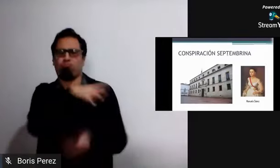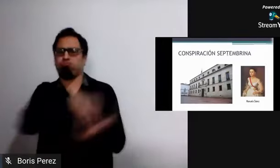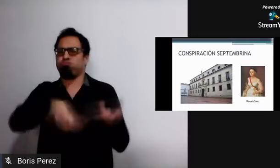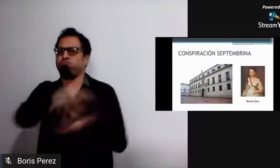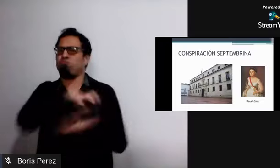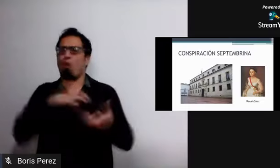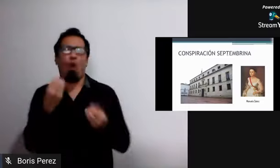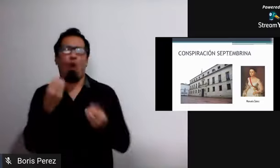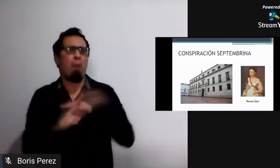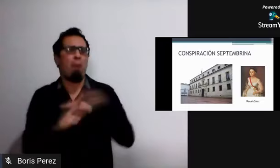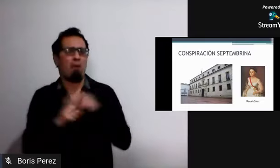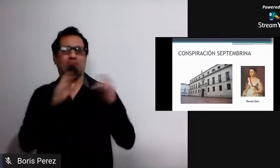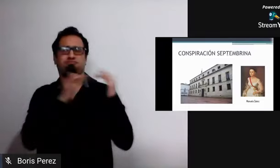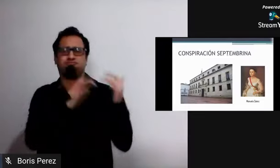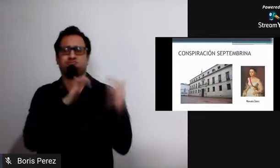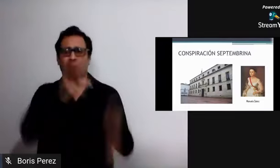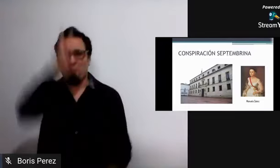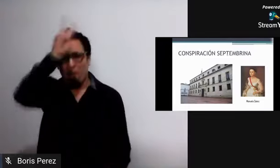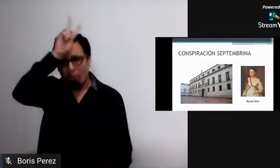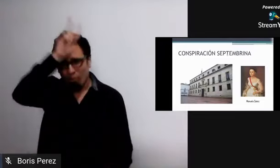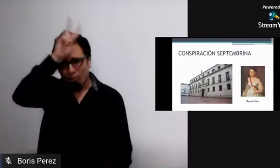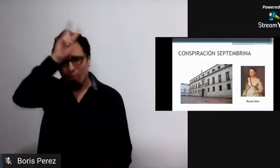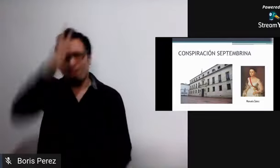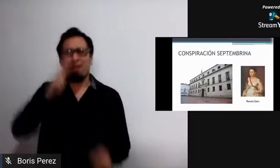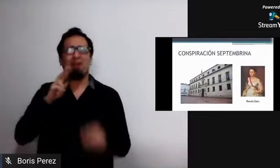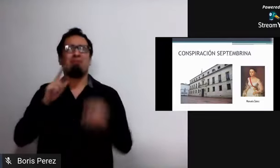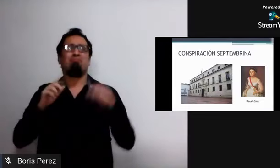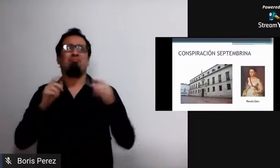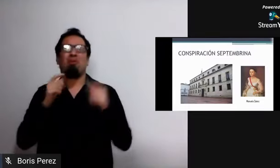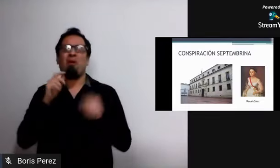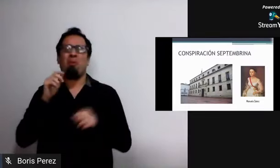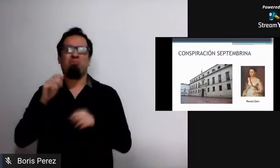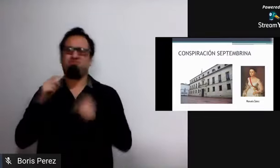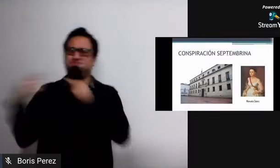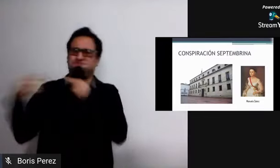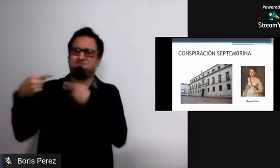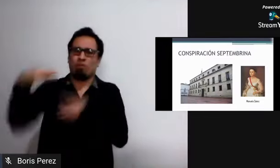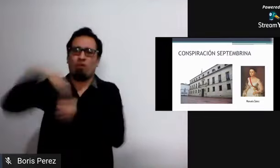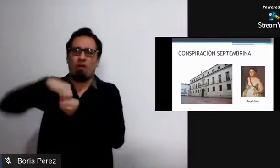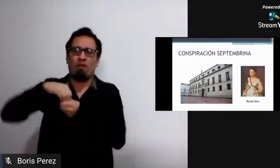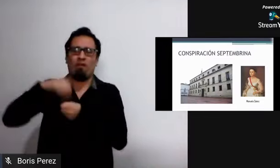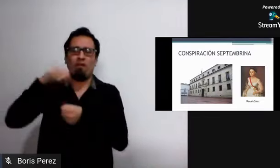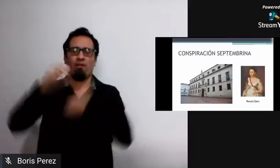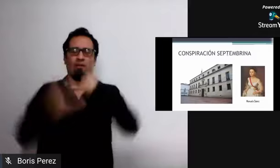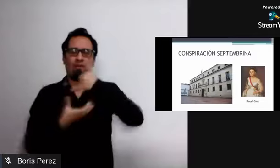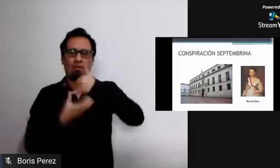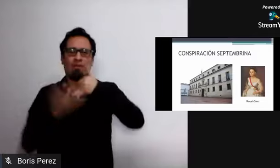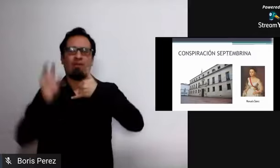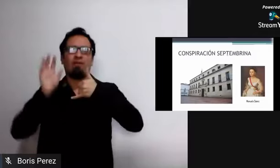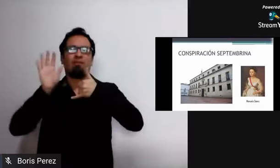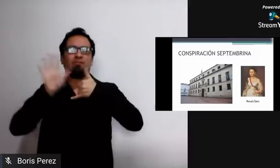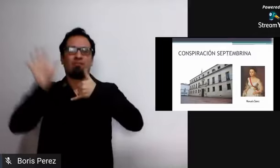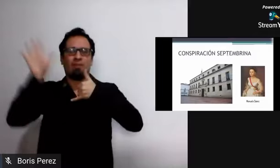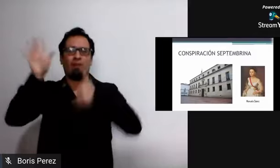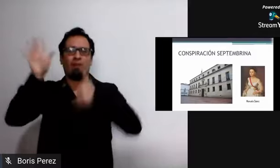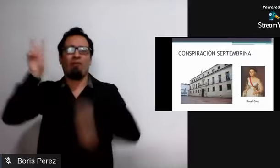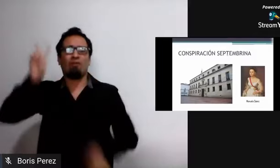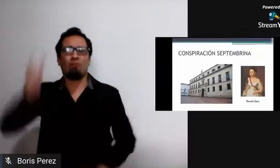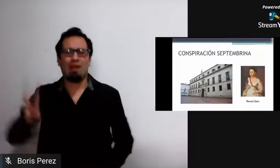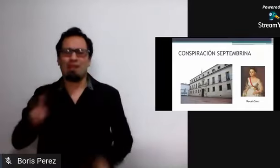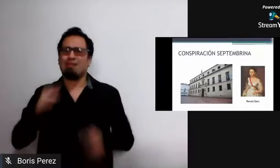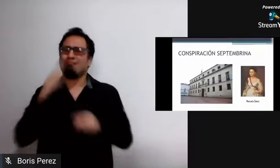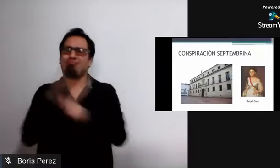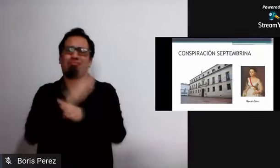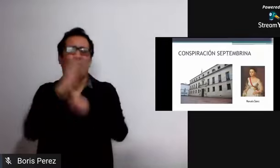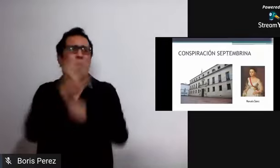Bolívar siguió como presidente, siguieron muchos problemas, problemas con Perú, problemas